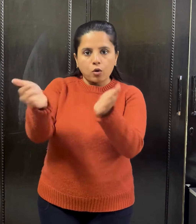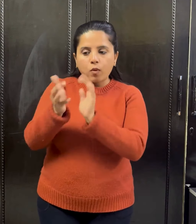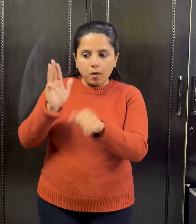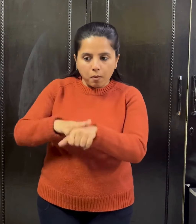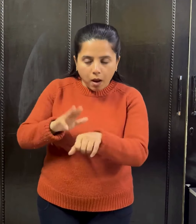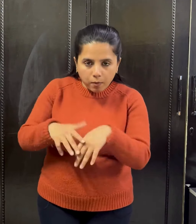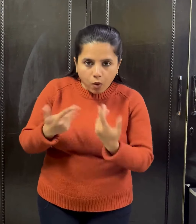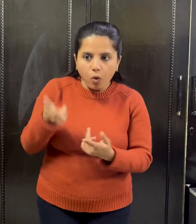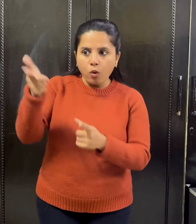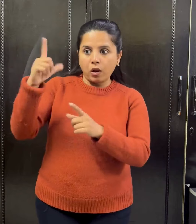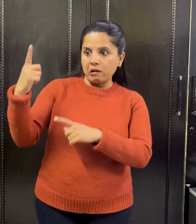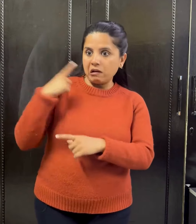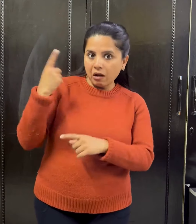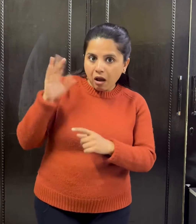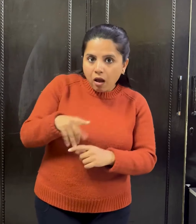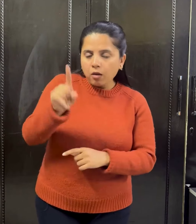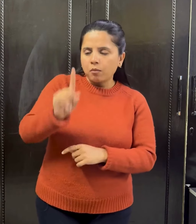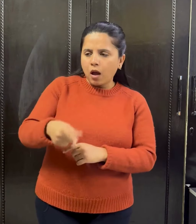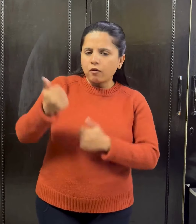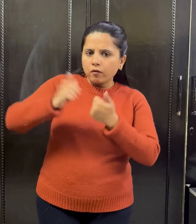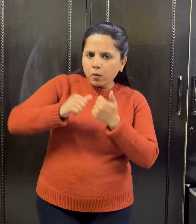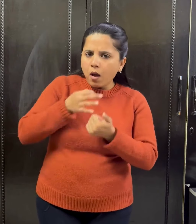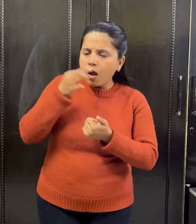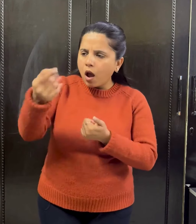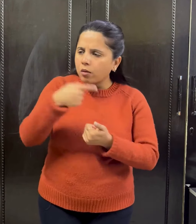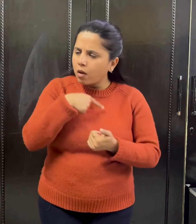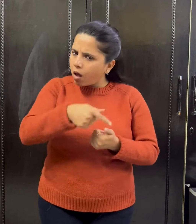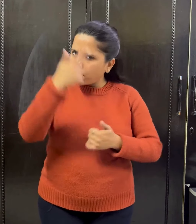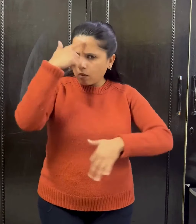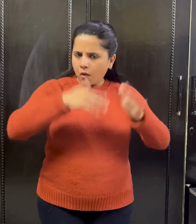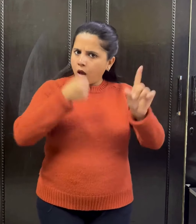अपना प्लान पर फीडबैक लेना अनिवार्य रहेगा।